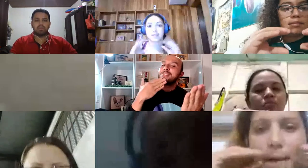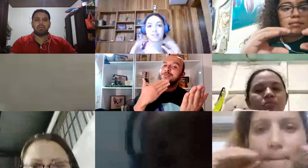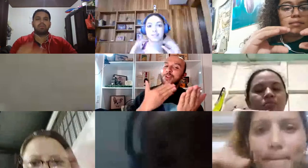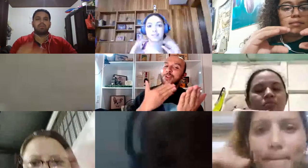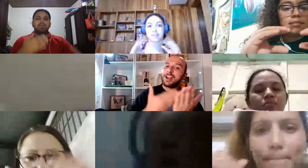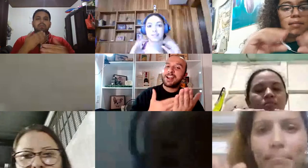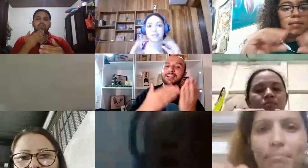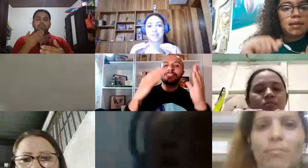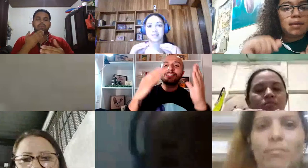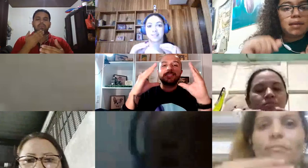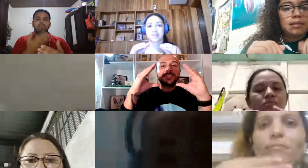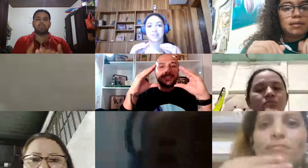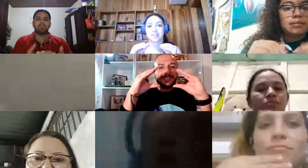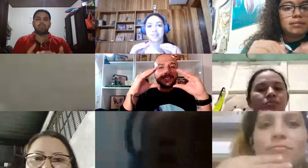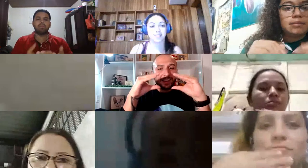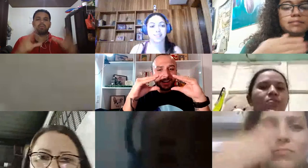Buenas